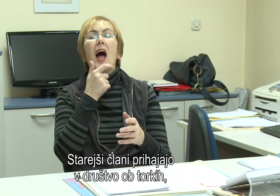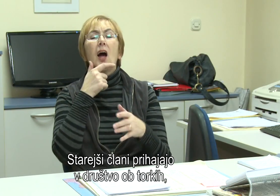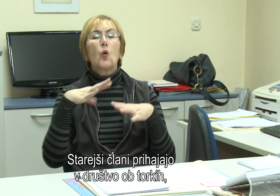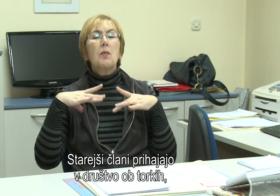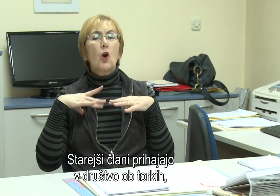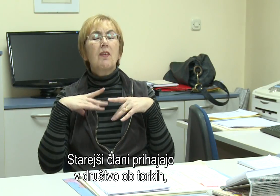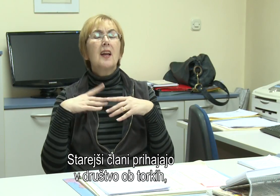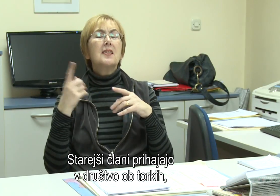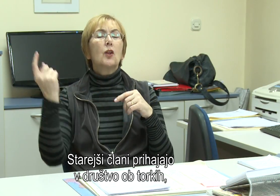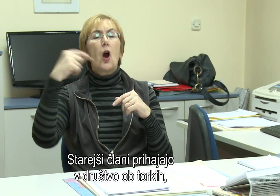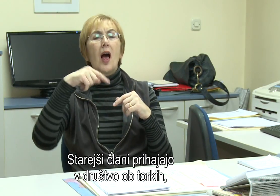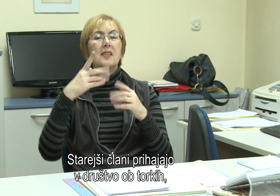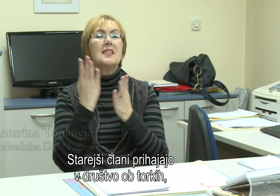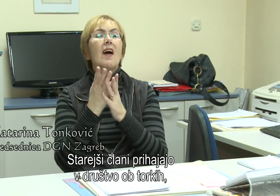Staro umirovljenici dolaze svaki